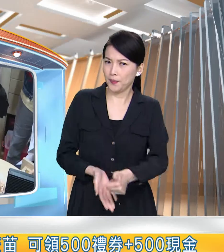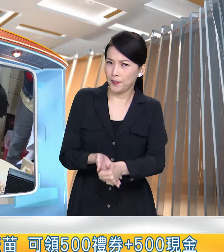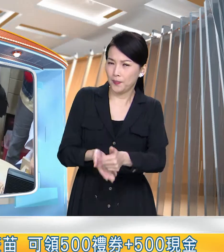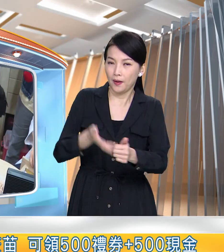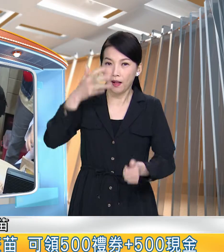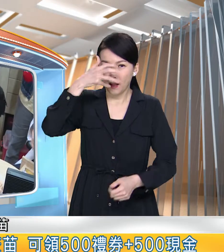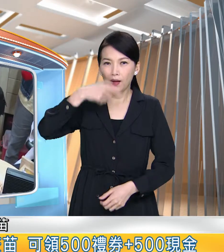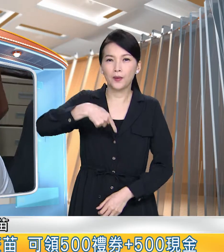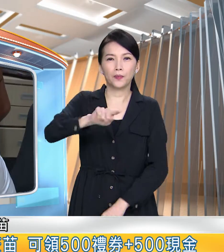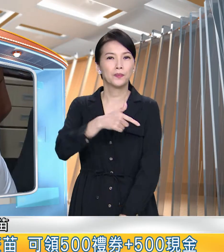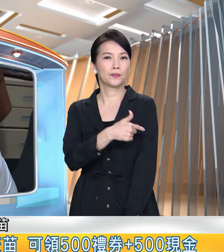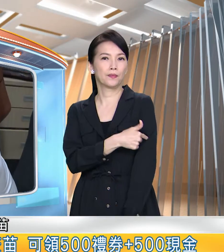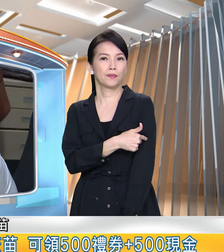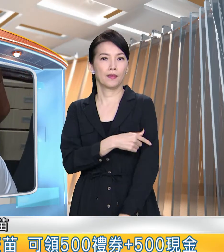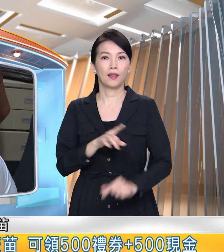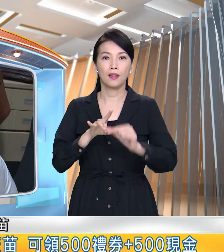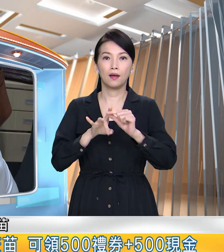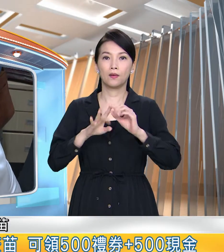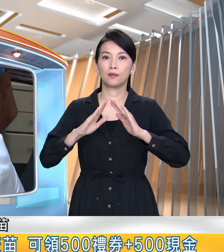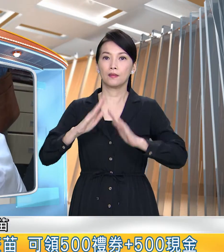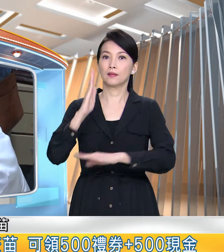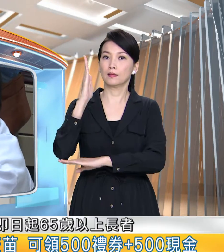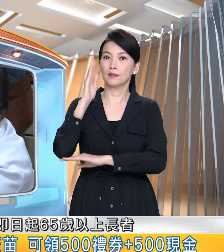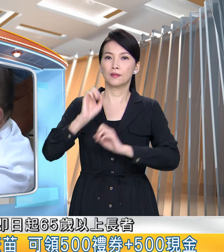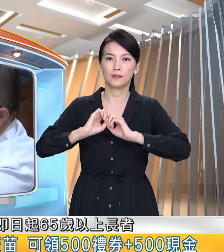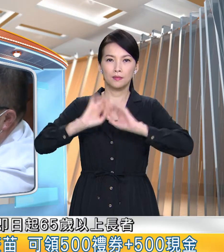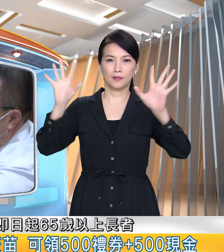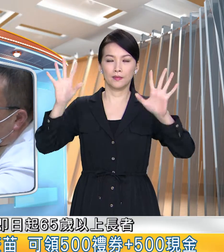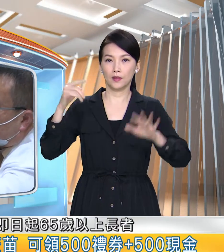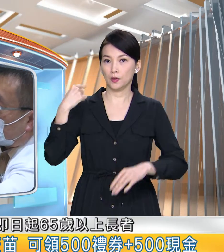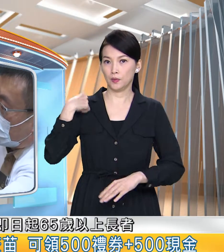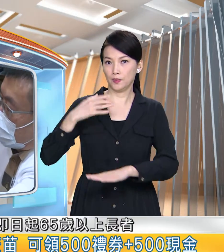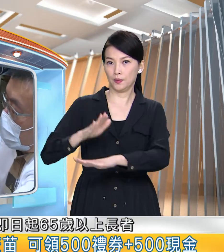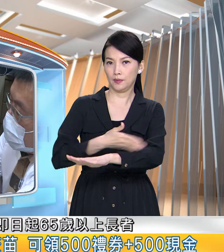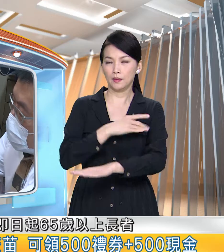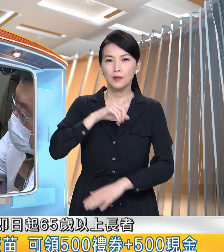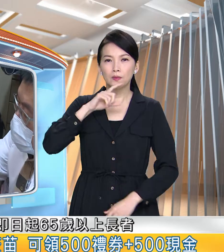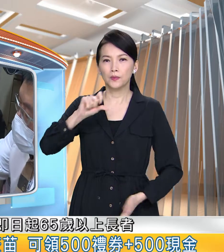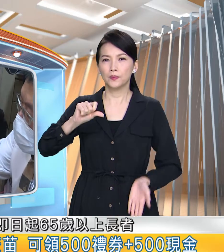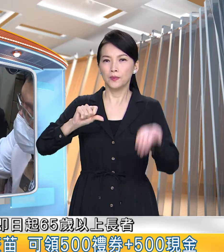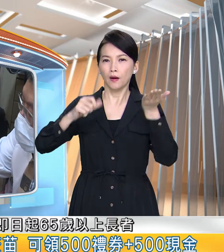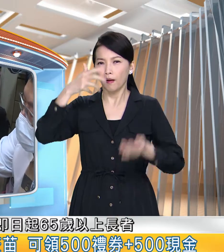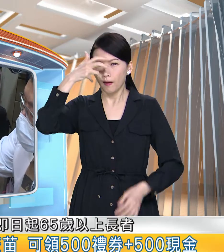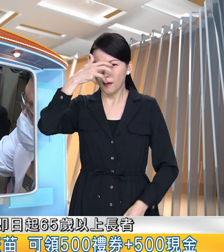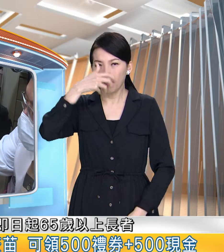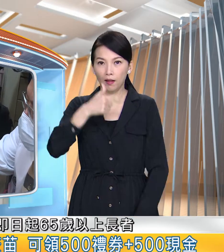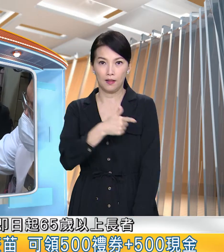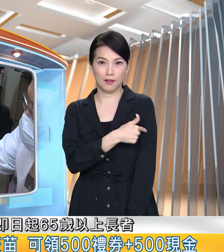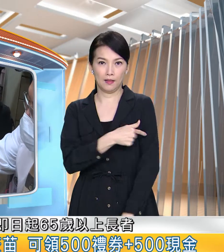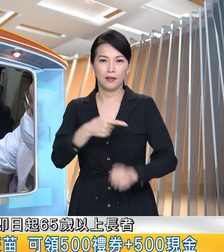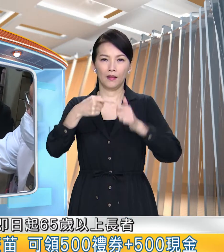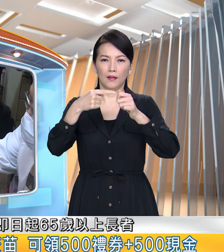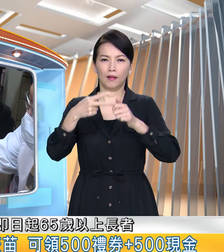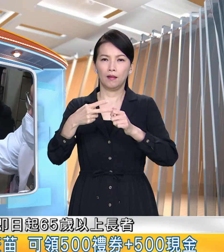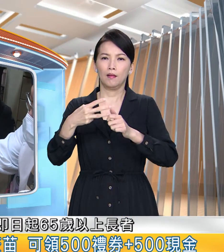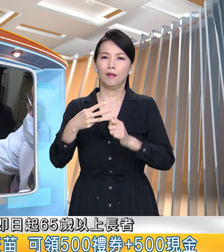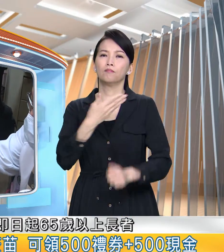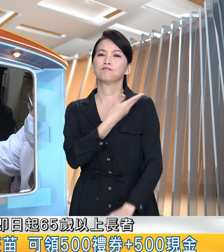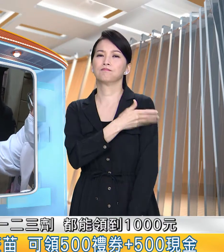鼓励长辈打疫苗。台中市政府宣布，即日起65岁以上的长者，不管是来